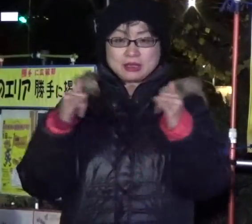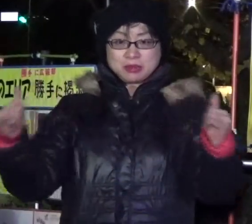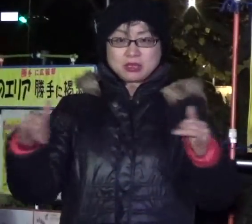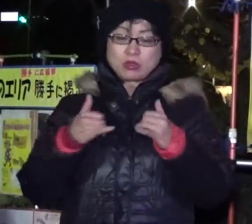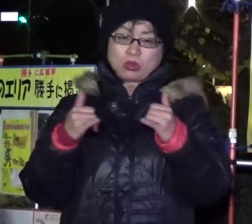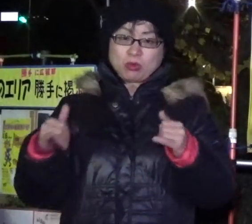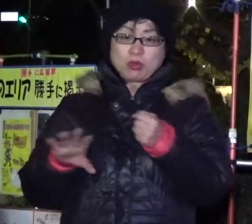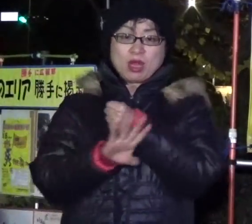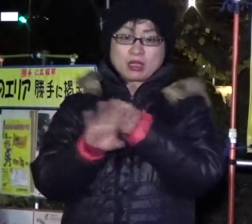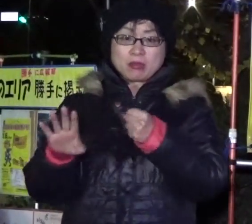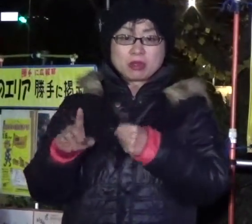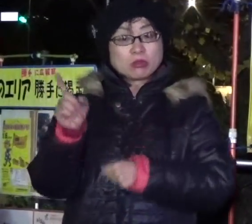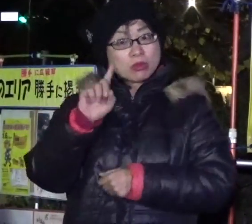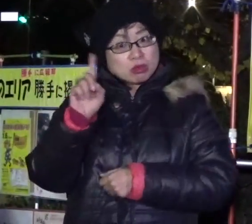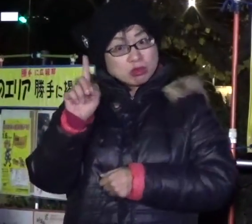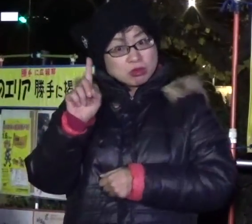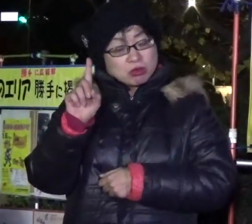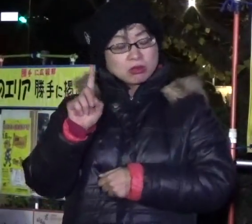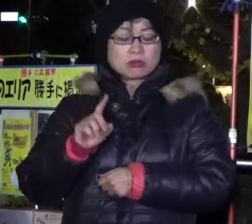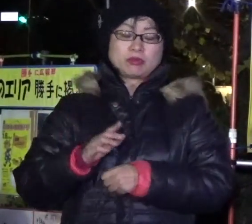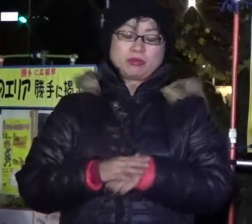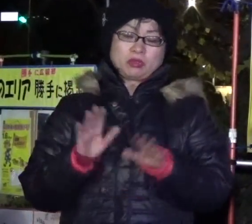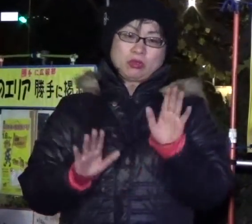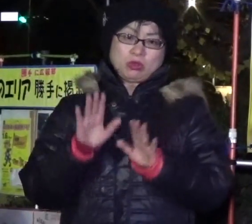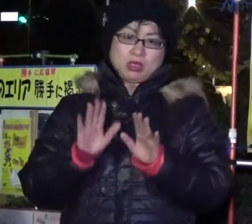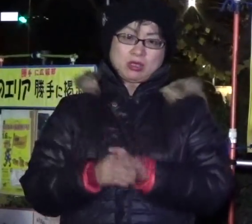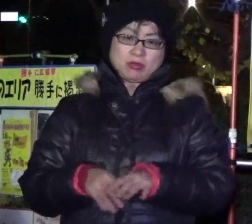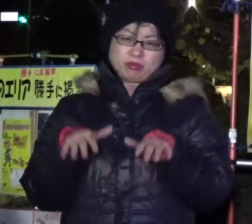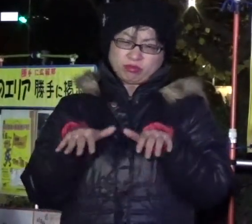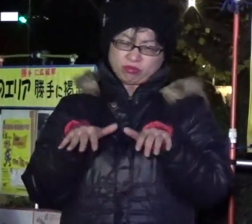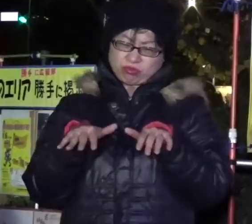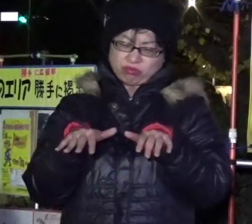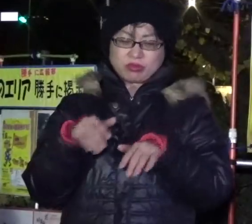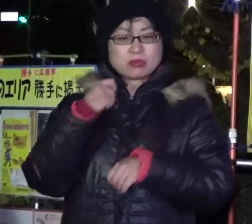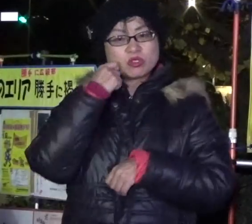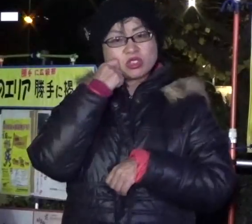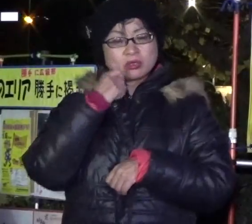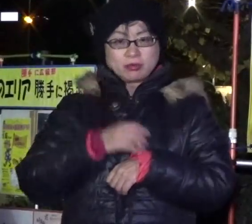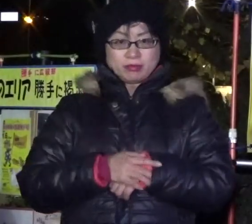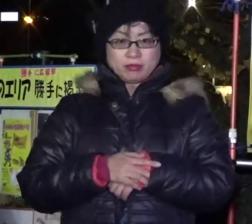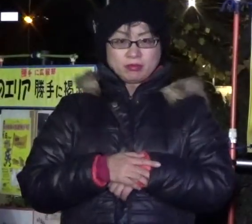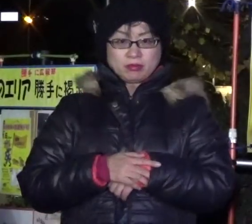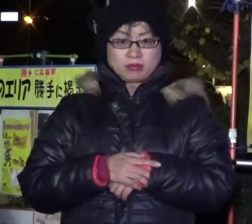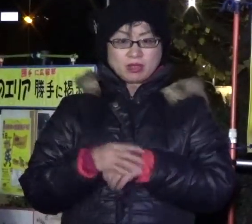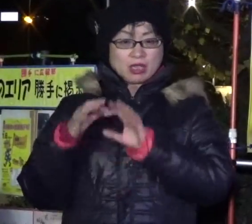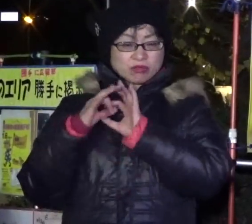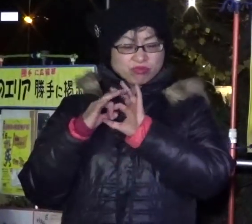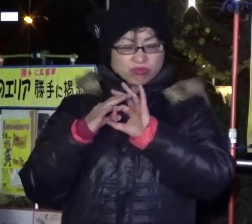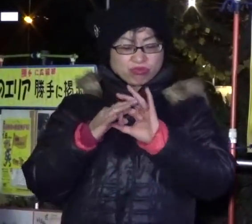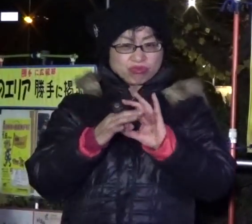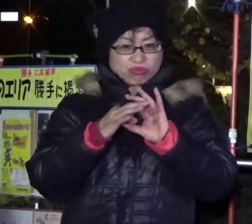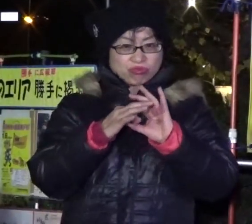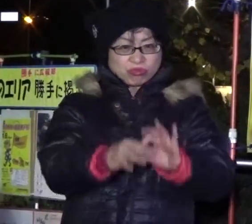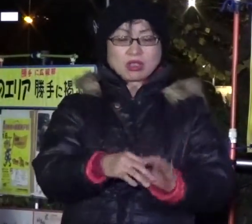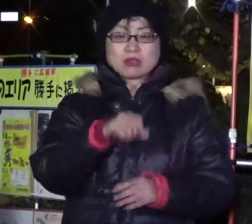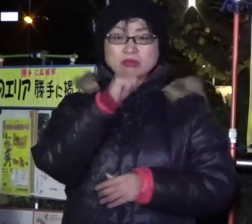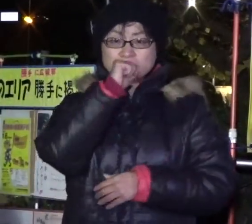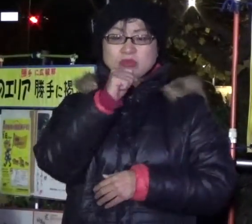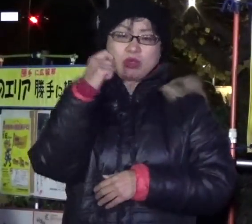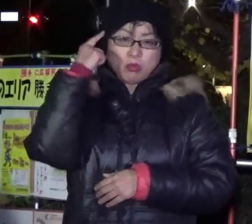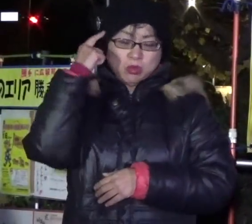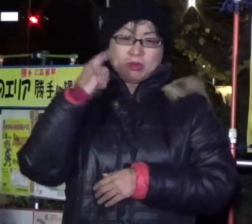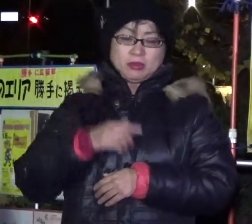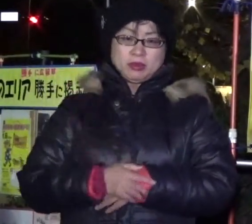々が原発なんて何のこっちゃみたいなところでなかなか浸透はしていきませんでしたけれども、ずっと言い続けてよかったと思っております